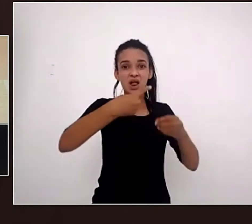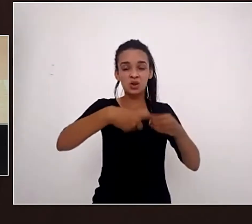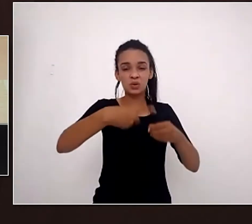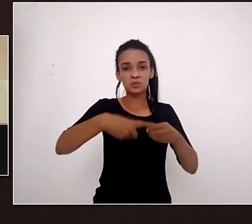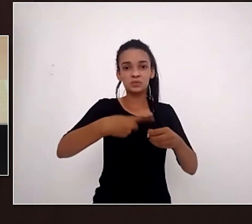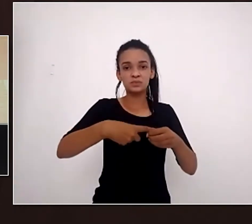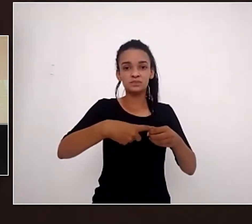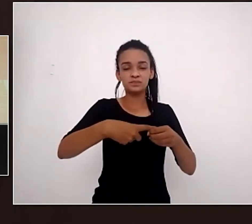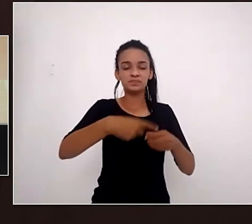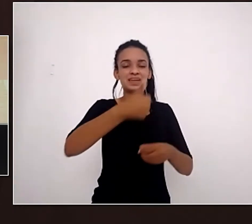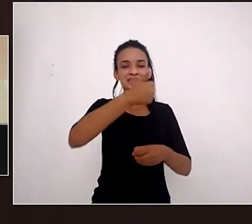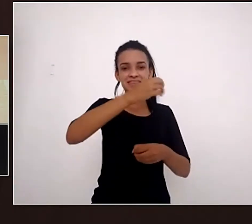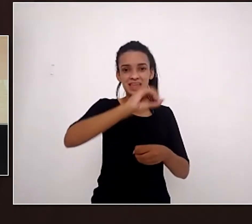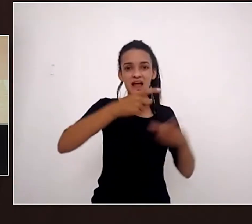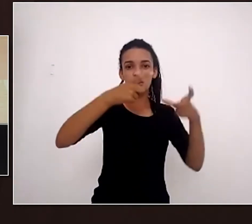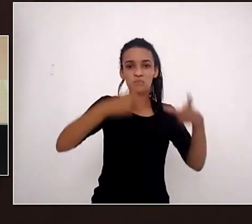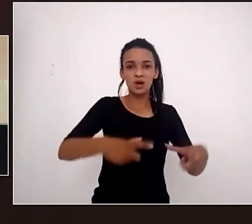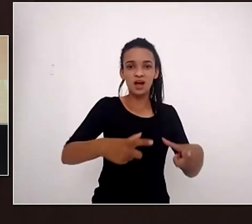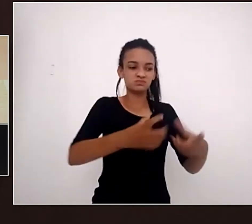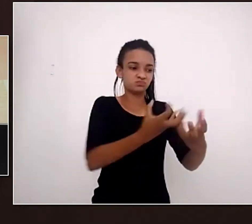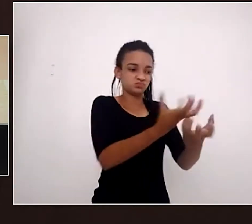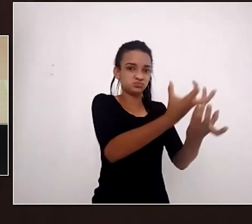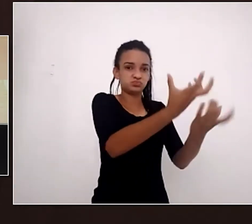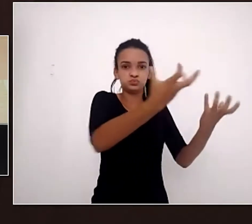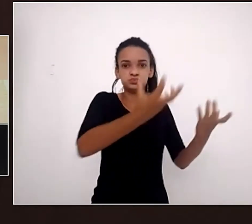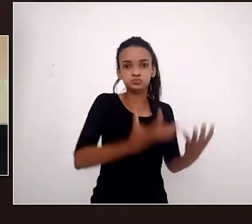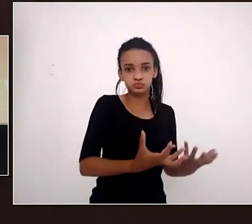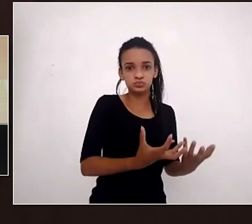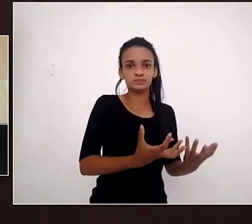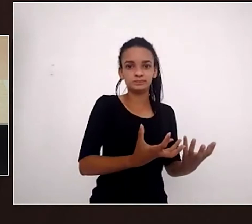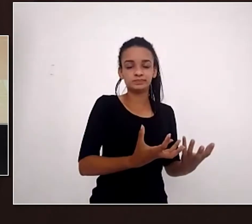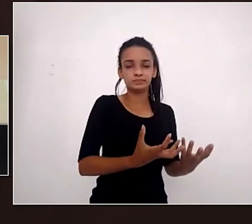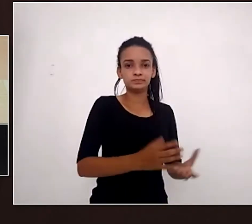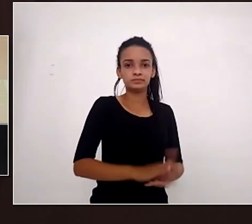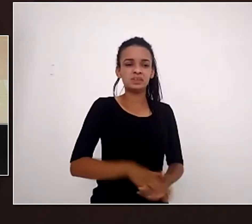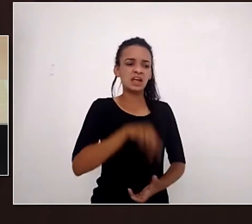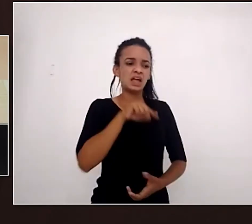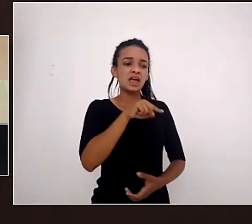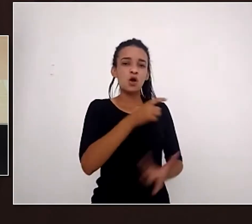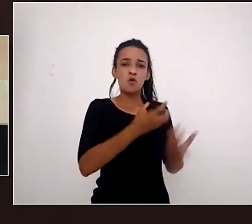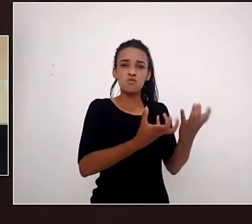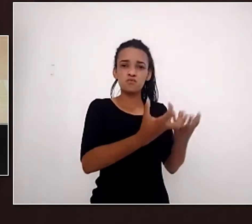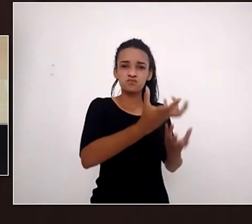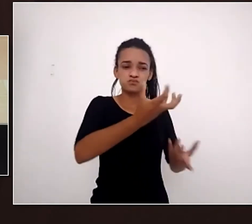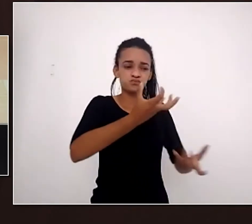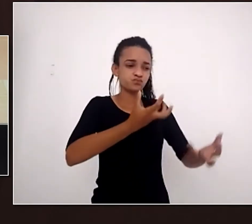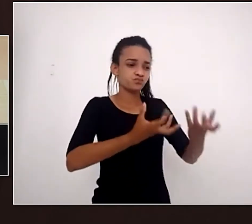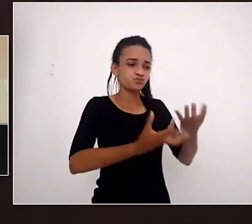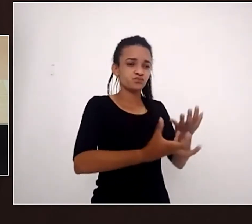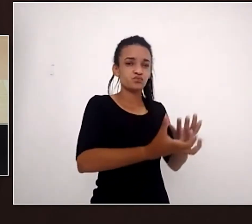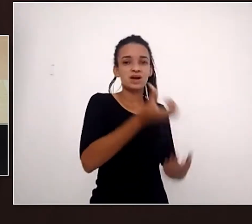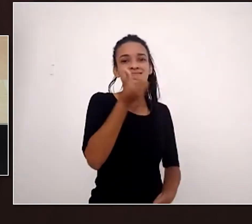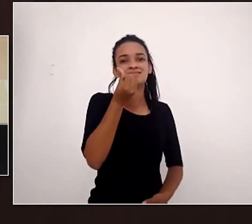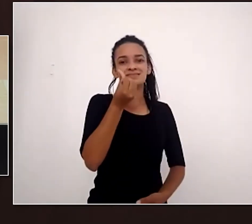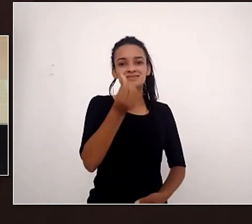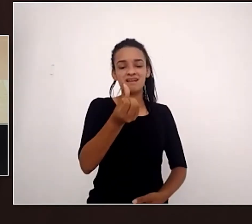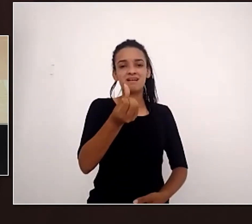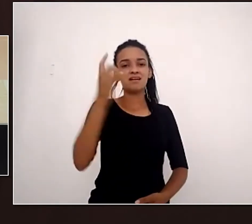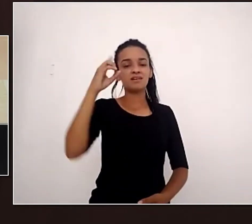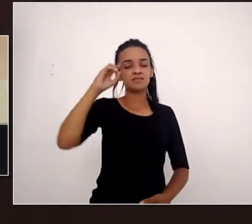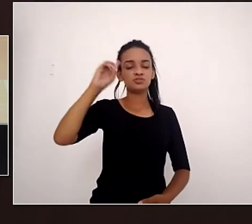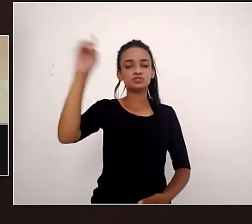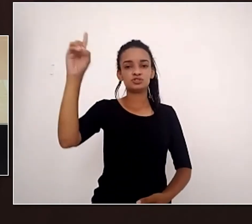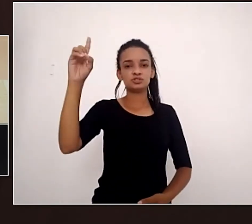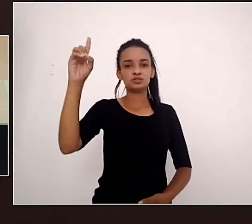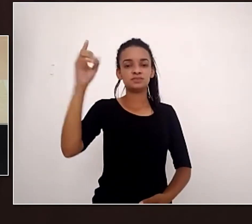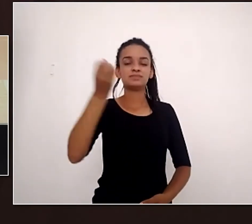em ruínas. E o fogo durou 6 dias e 6 noites. Qual foi a intenção